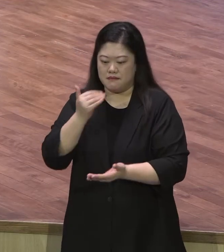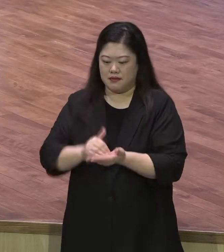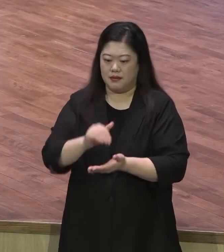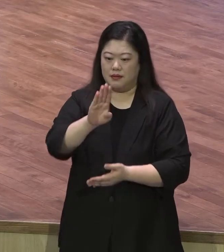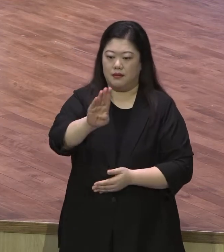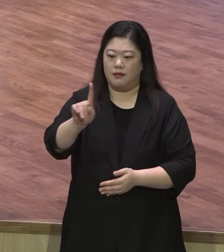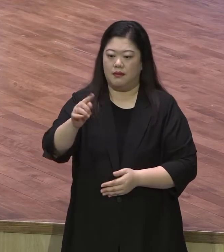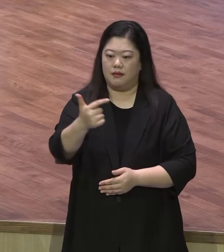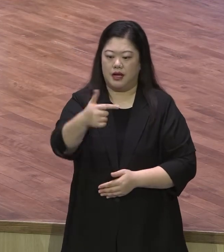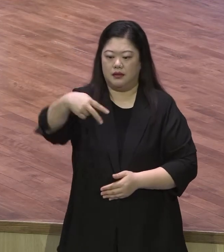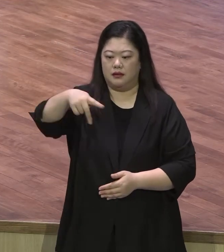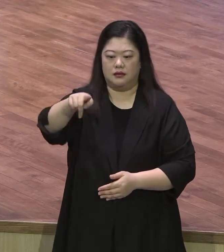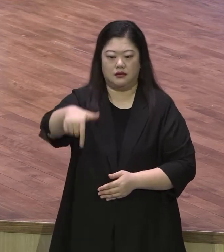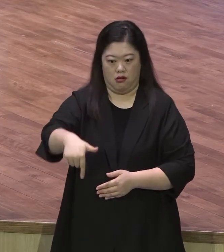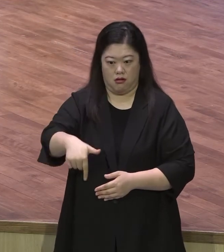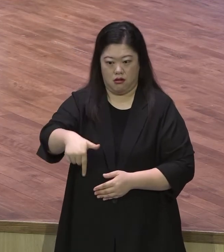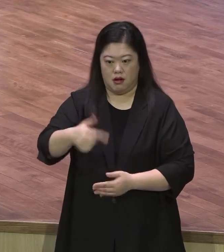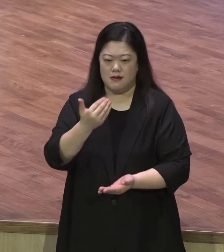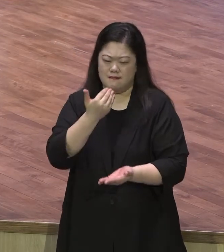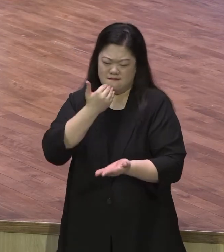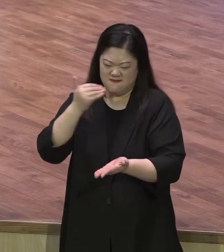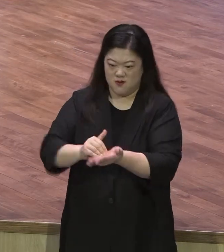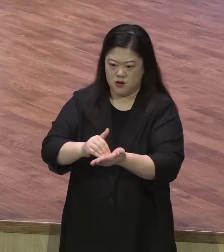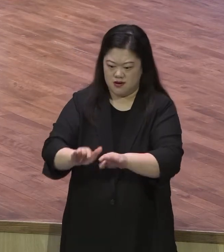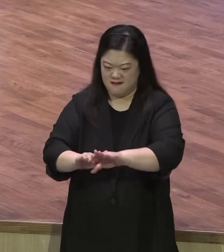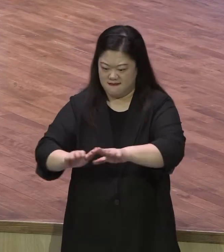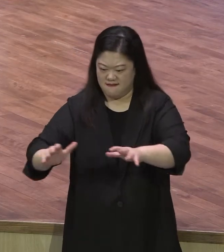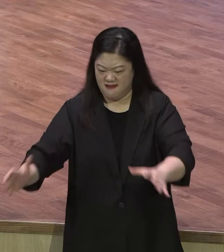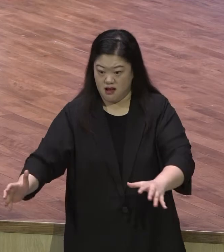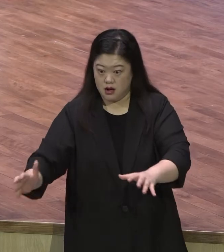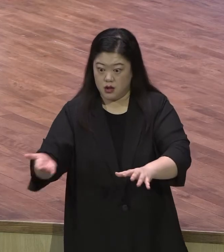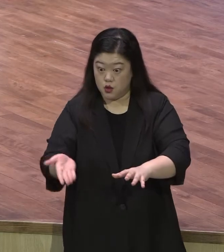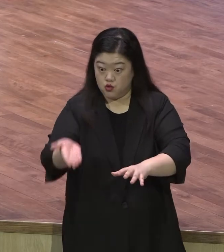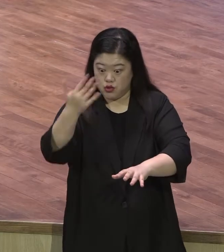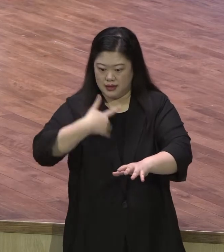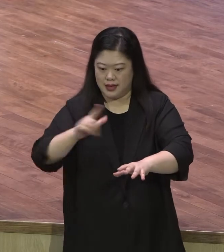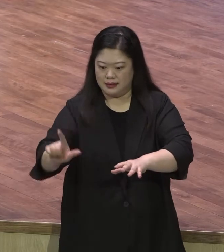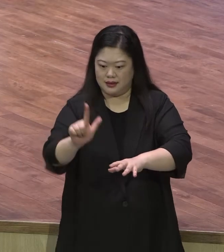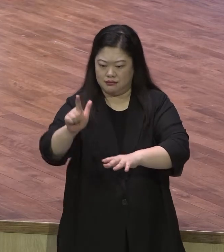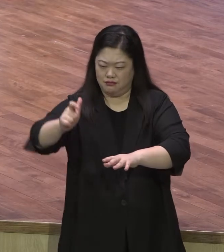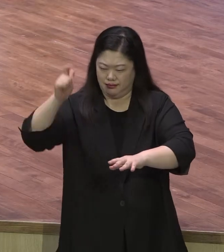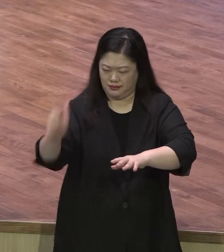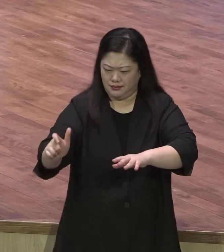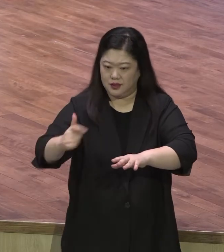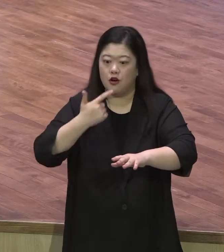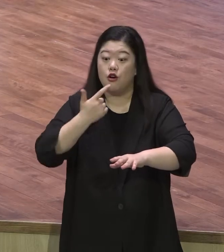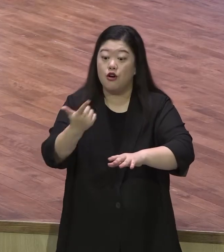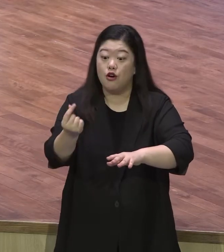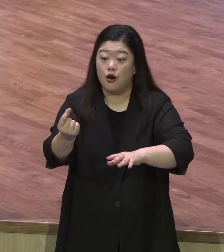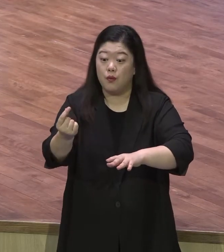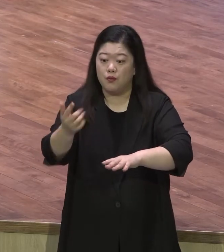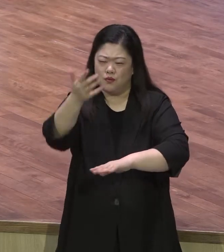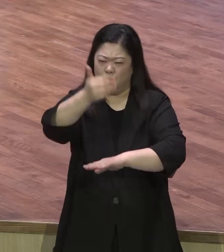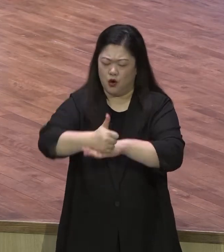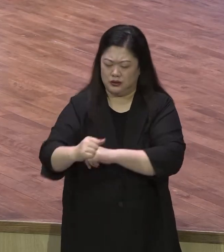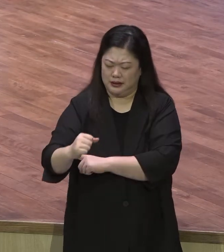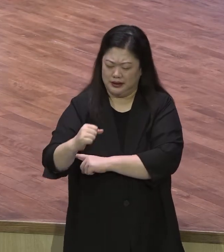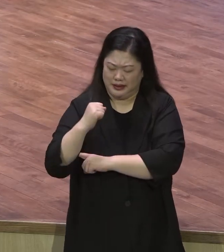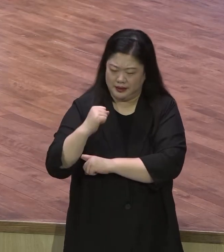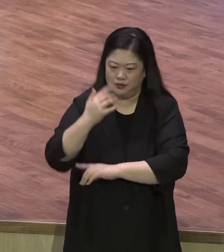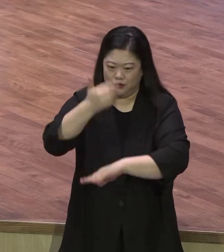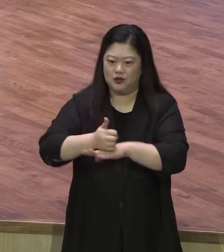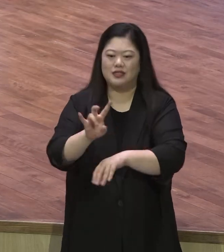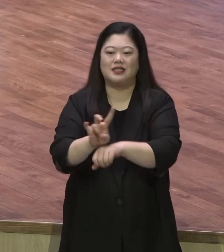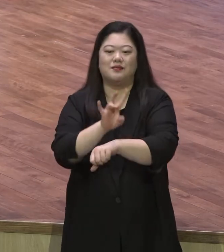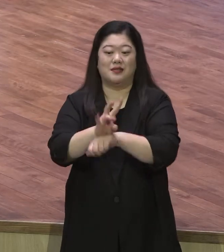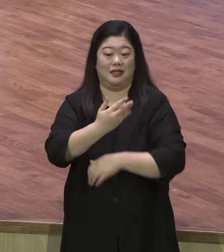인생 나를 넘어서 나를 넘어설 수 있는 환경을 뛰어넘어서 아름다운 열매 맺는 이사 제자를 다 되시길